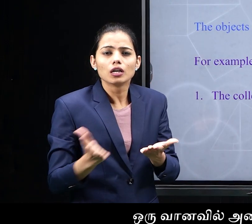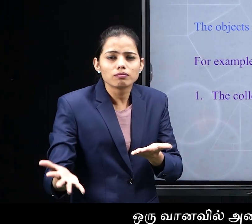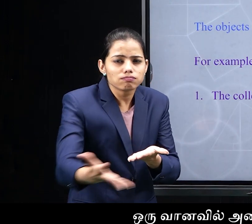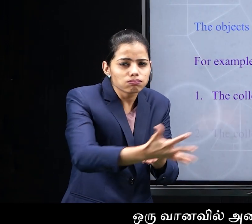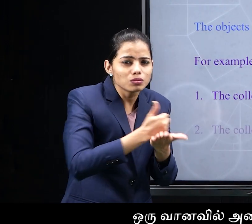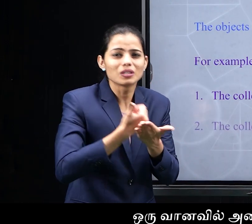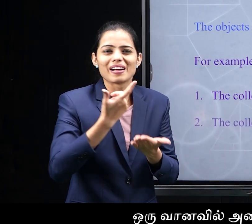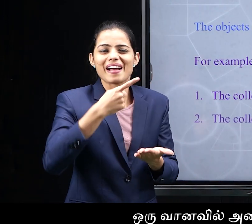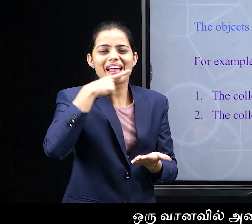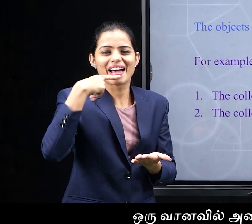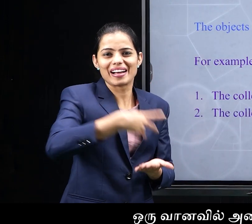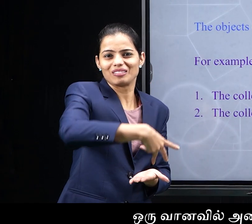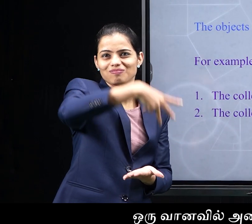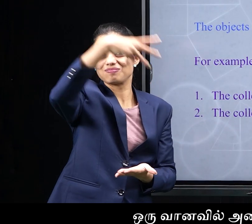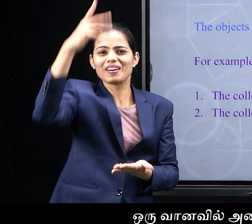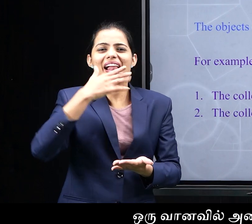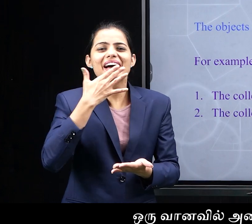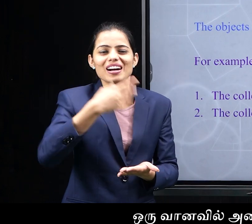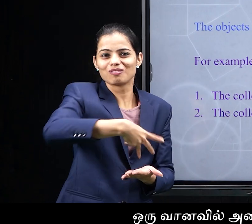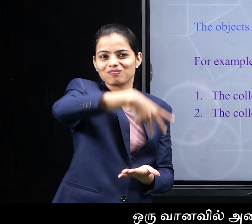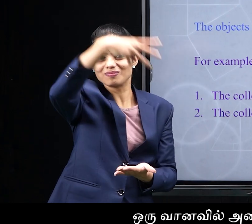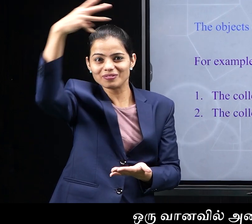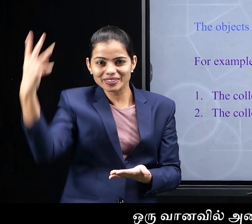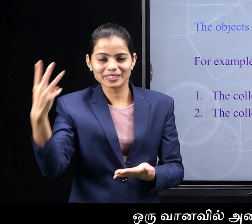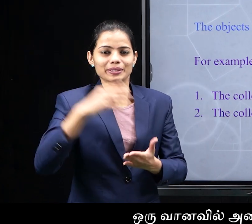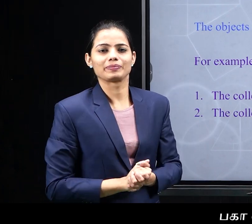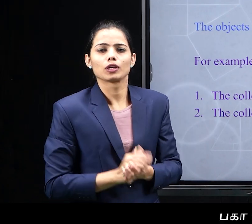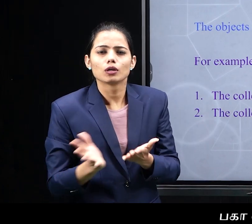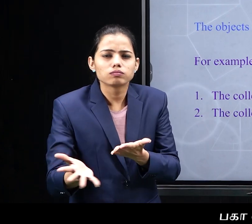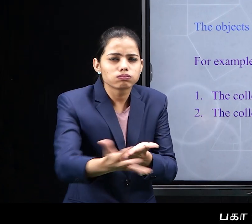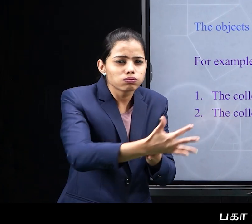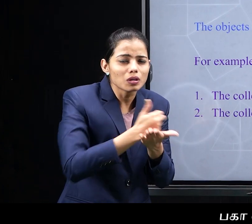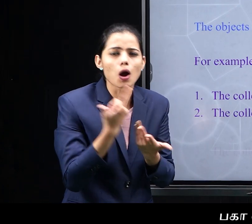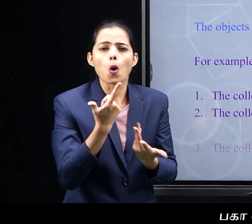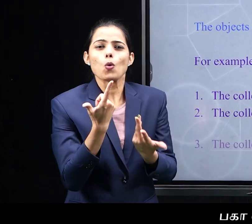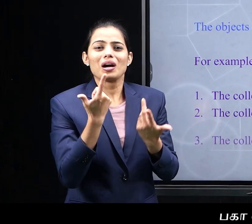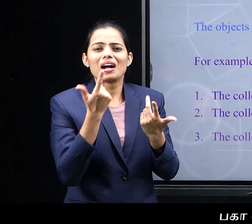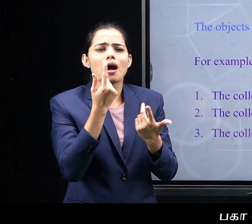2. ஒரு வானவில் அனைத்து வண்ணங்களின் கணம். 3. பகா எண்களின் கணம்.